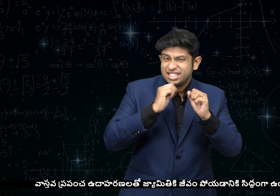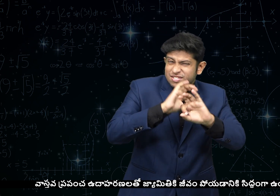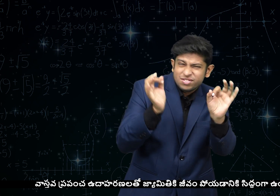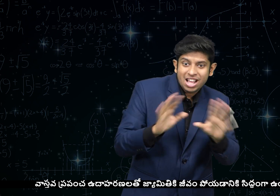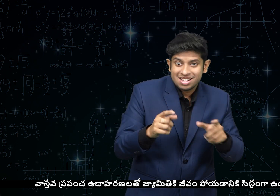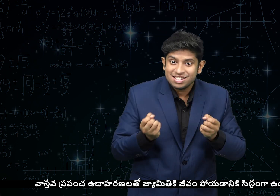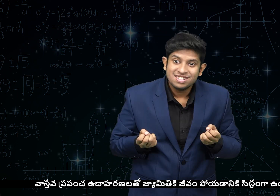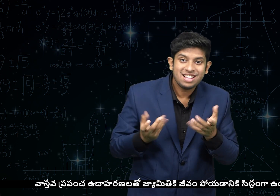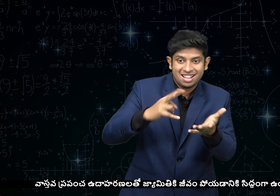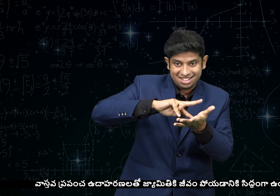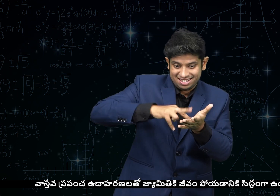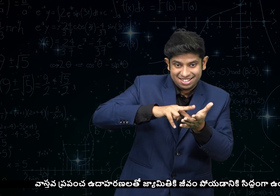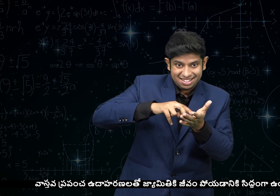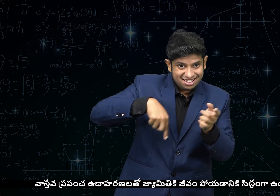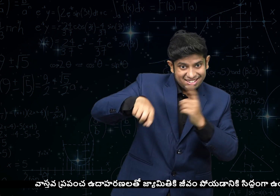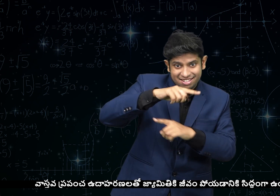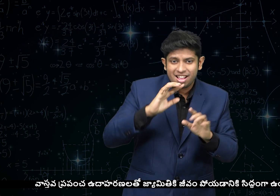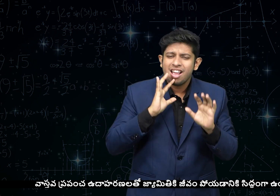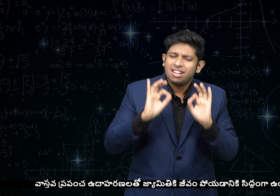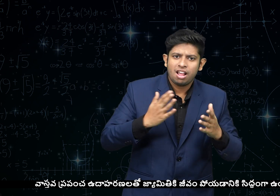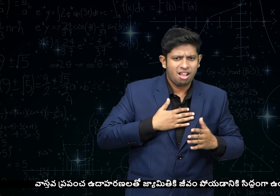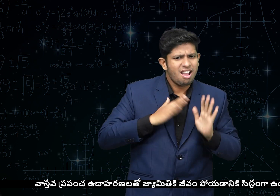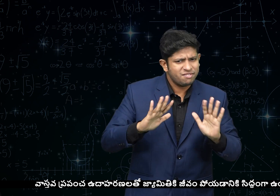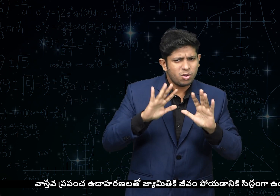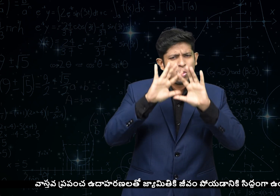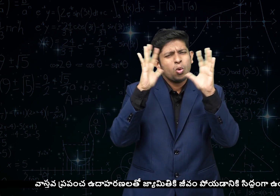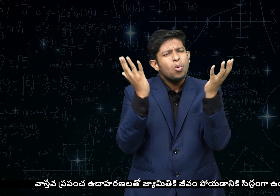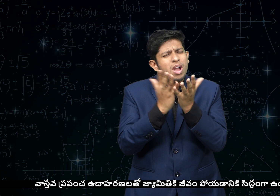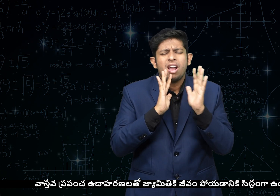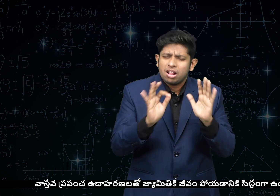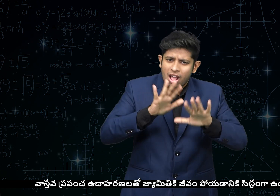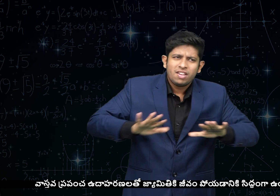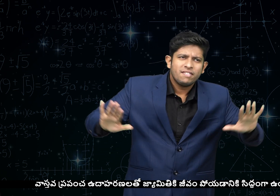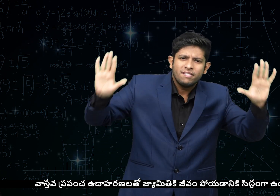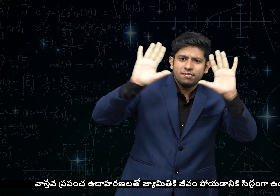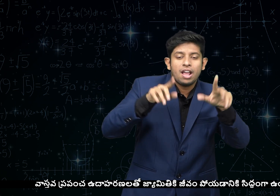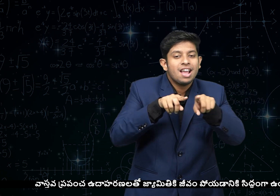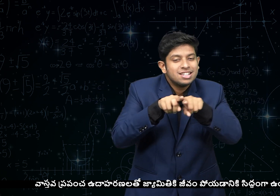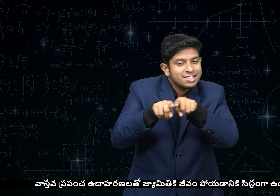వాస్తవ ప్రపంచ ఉదాహరణలతో జ్యామితికి జీవం పోయటానికి సిద్ధంగా ఉండండి.